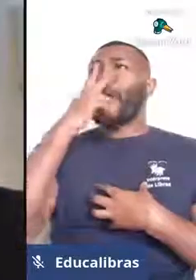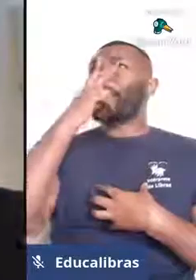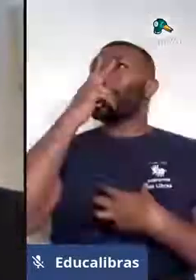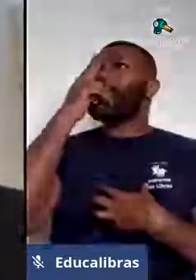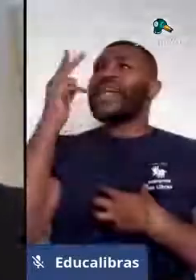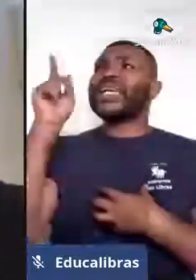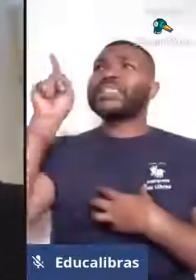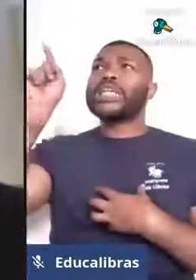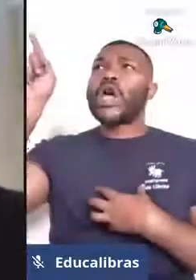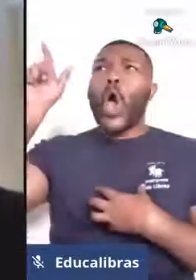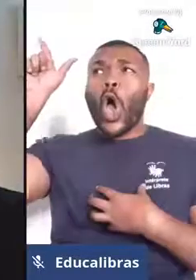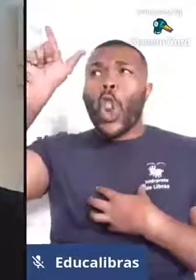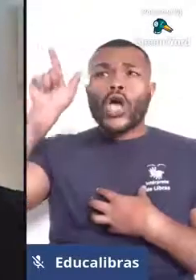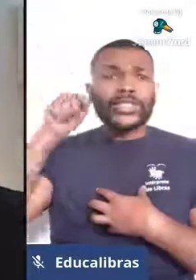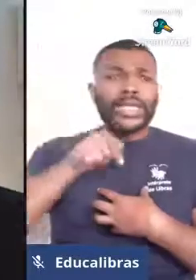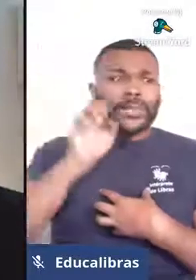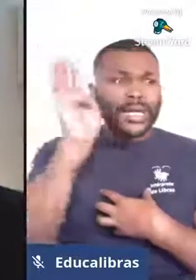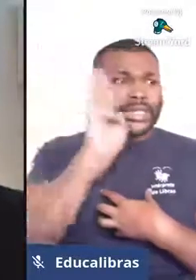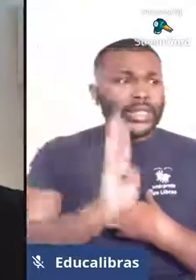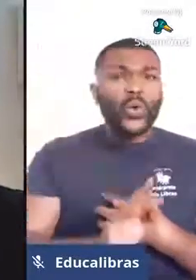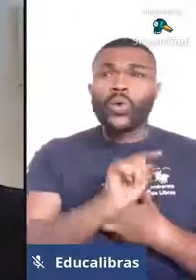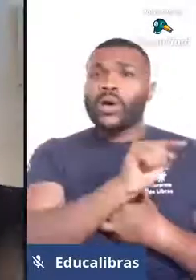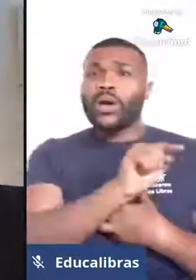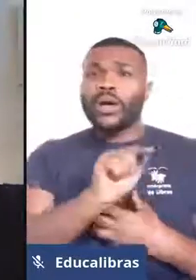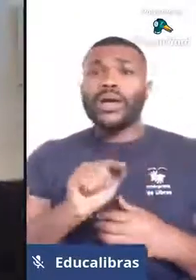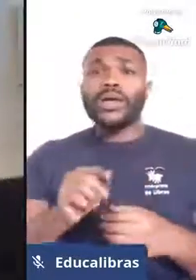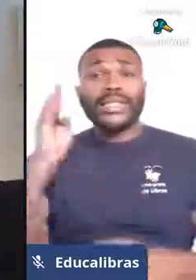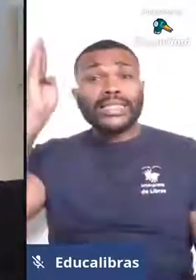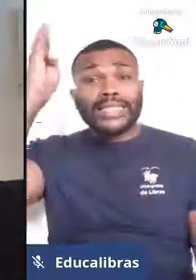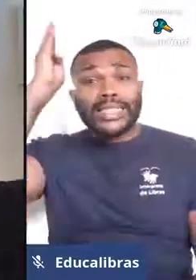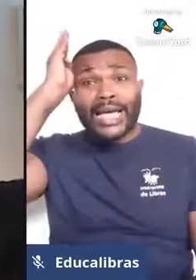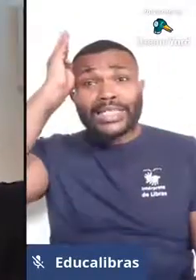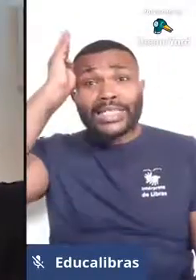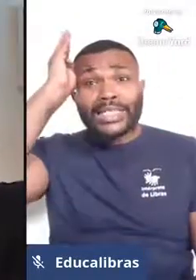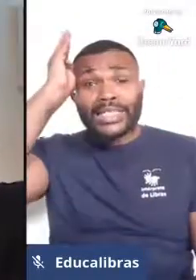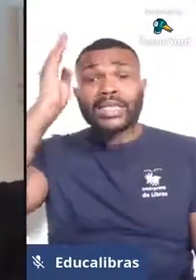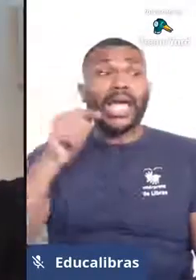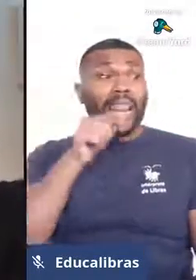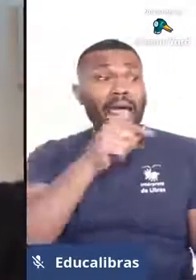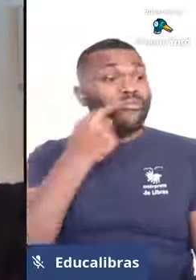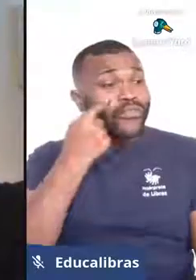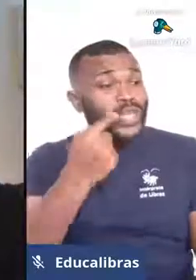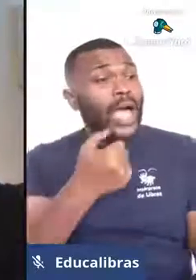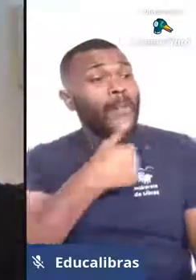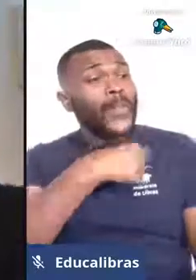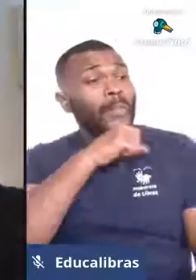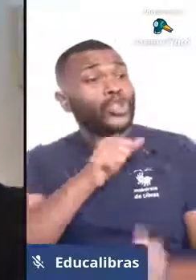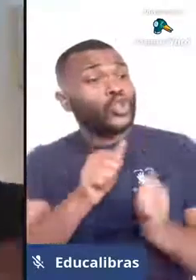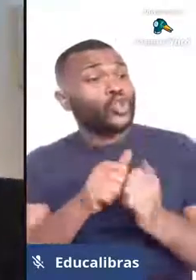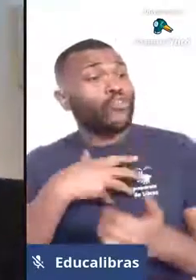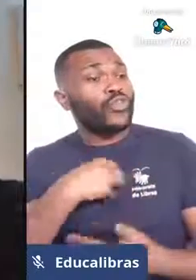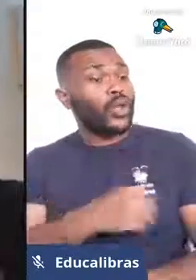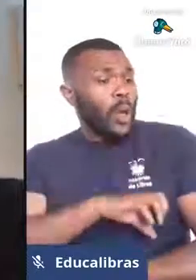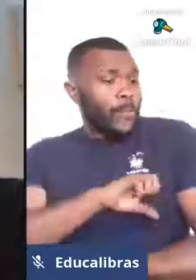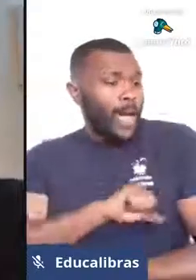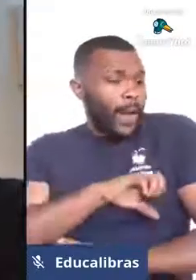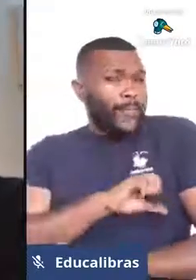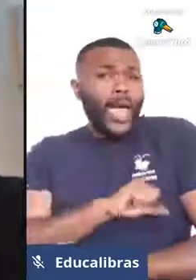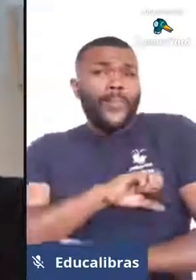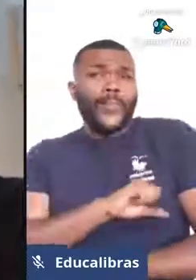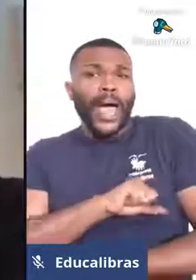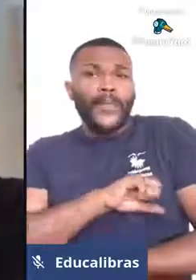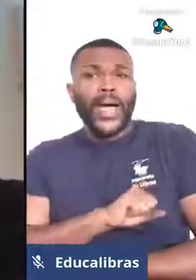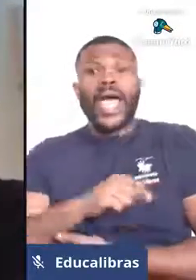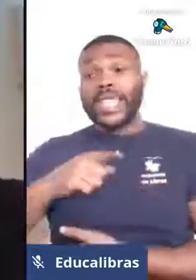que é um lugar que você tem uma mãe amamentando, um mendigo que entrou lá para tomar água e